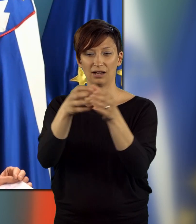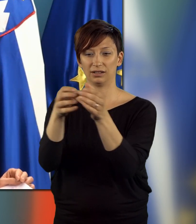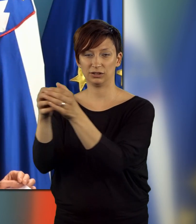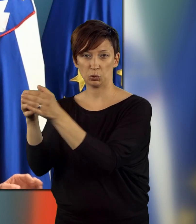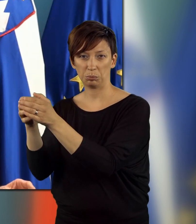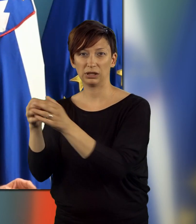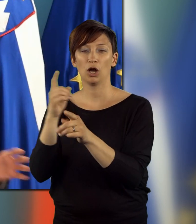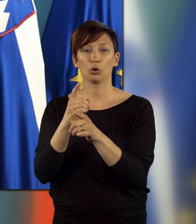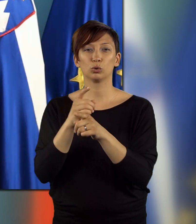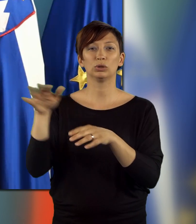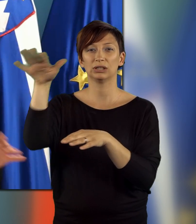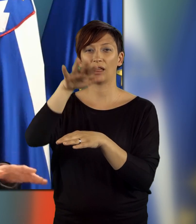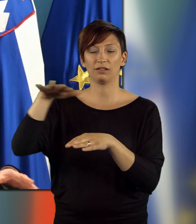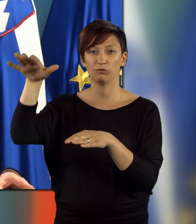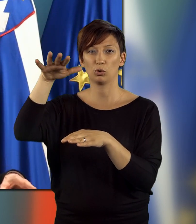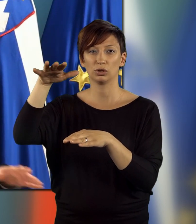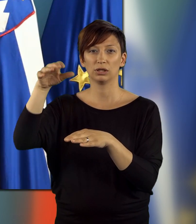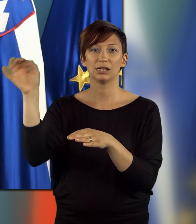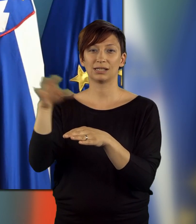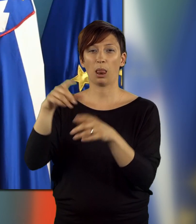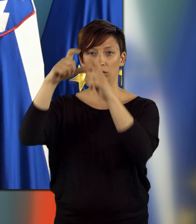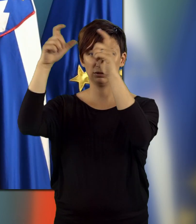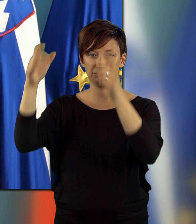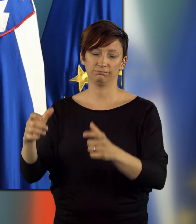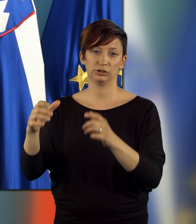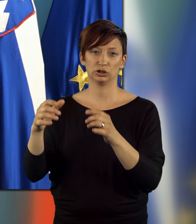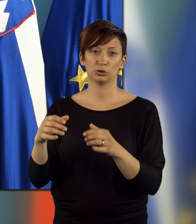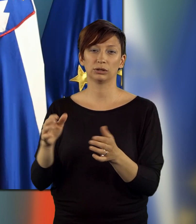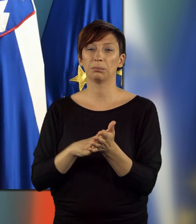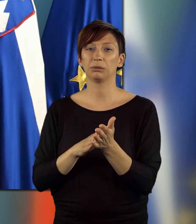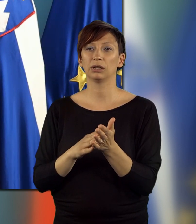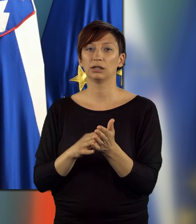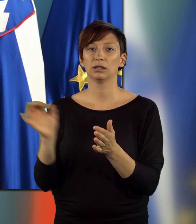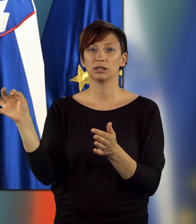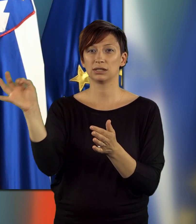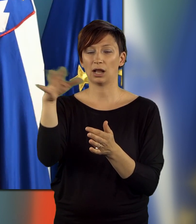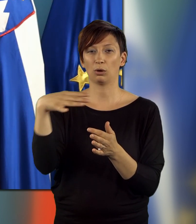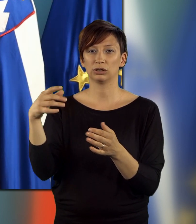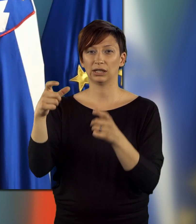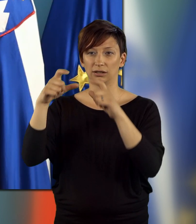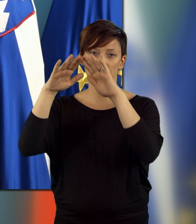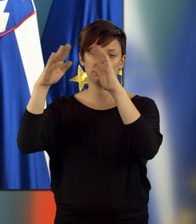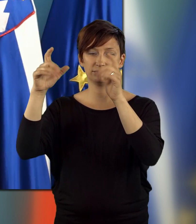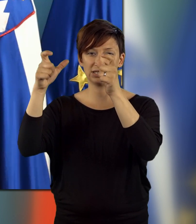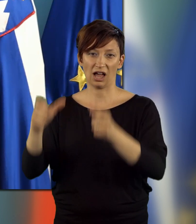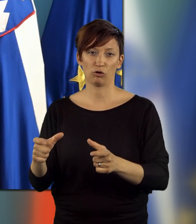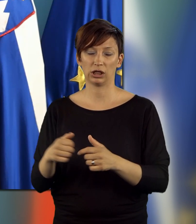kot tudi na nivoju celotne inštitucije, se pravi celotnega